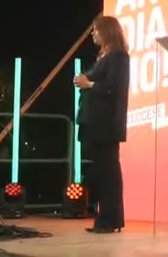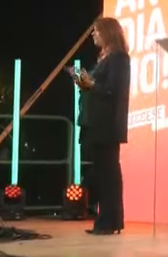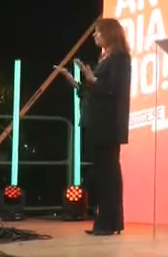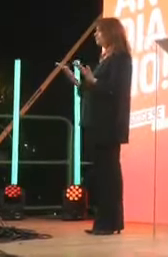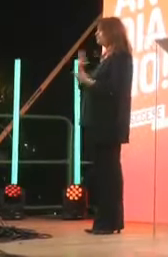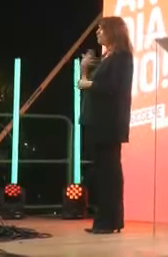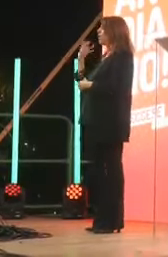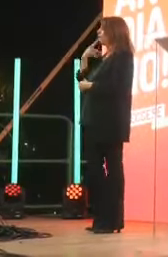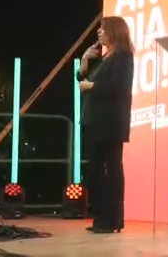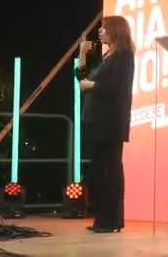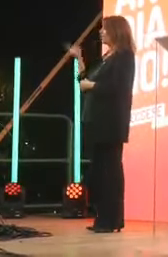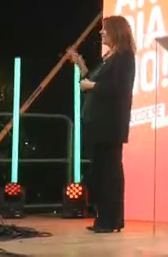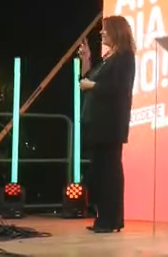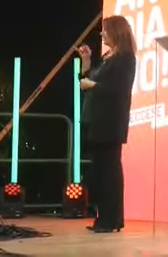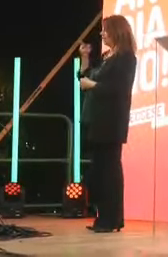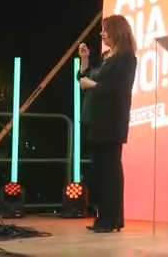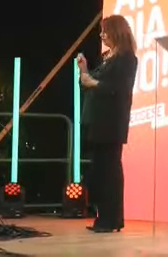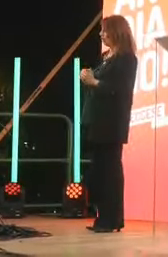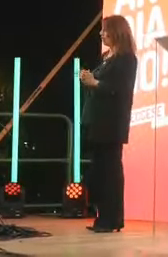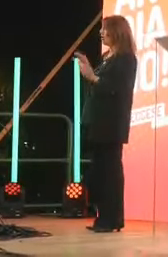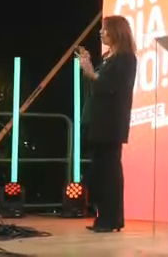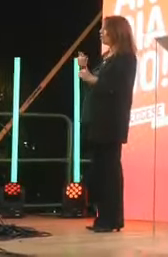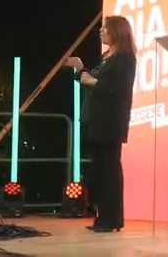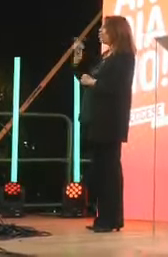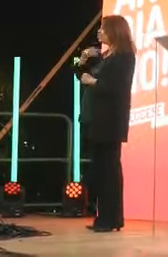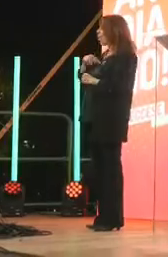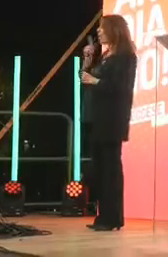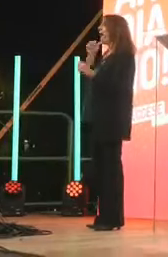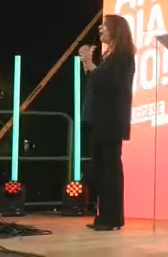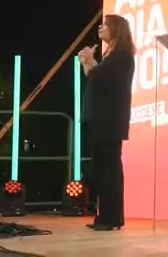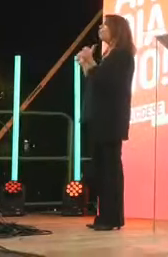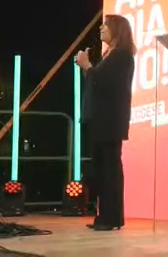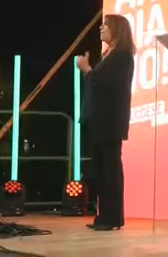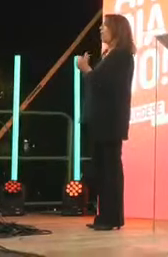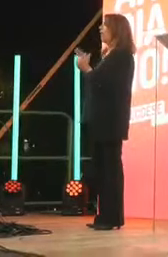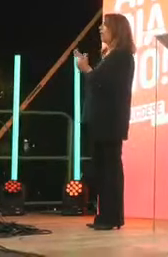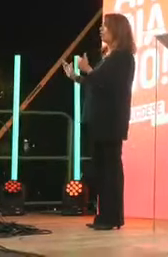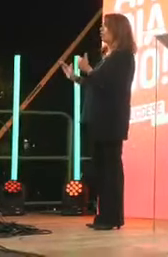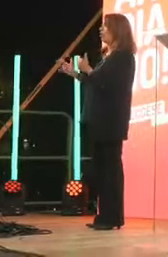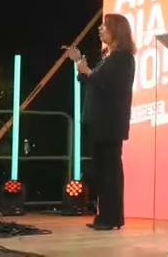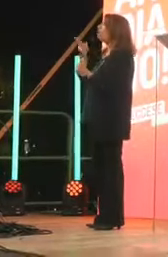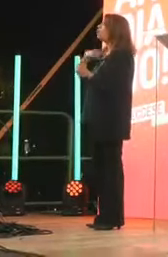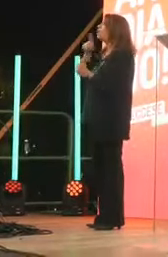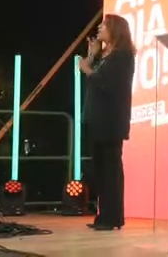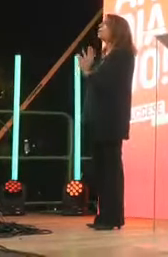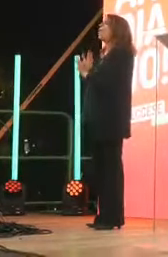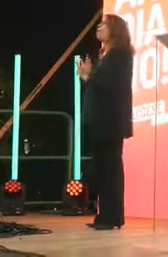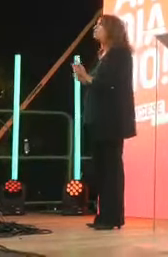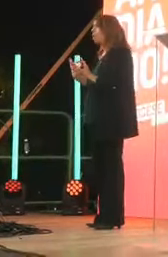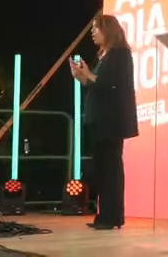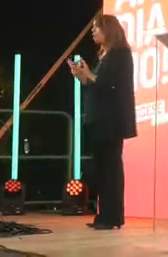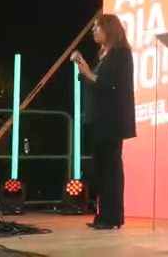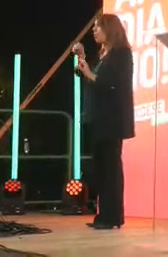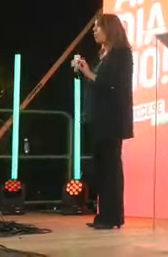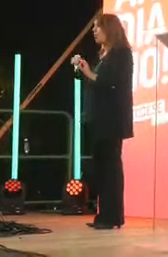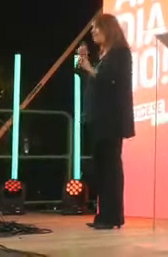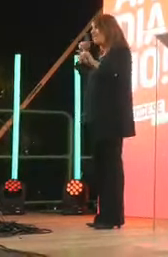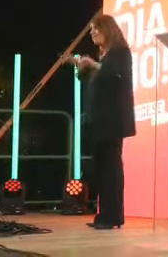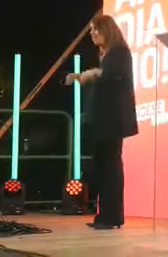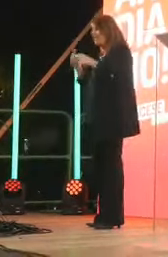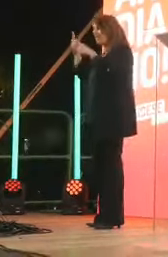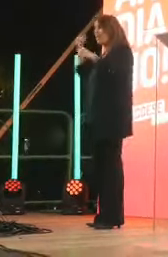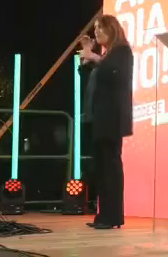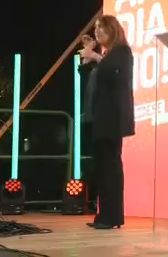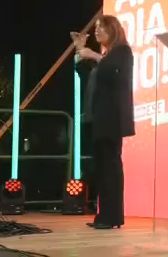Voglio dirti Vito che noi siamo al tuo fianco e siamo pronti a sostenerti in questa sfida per il futuro